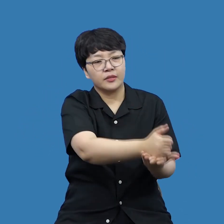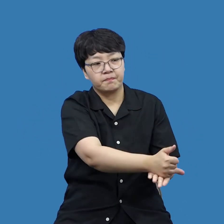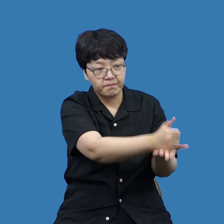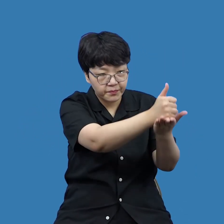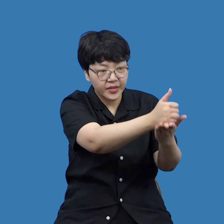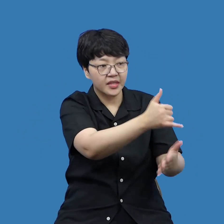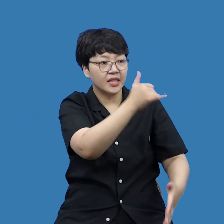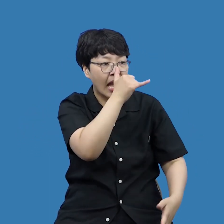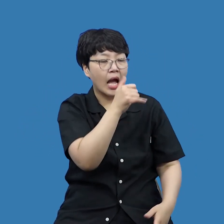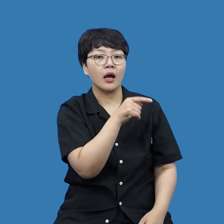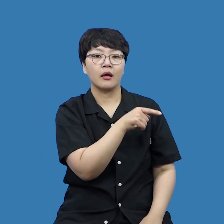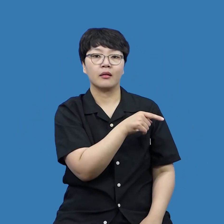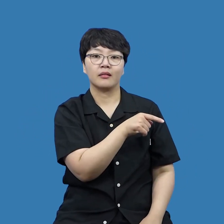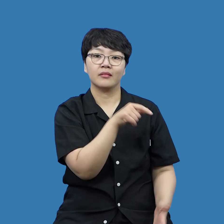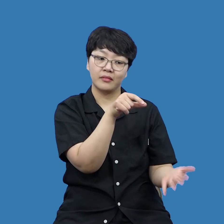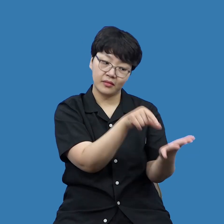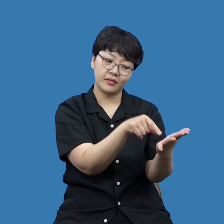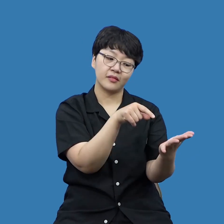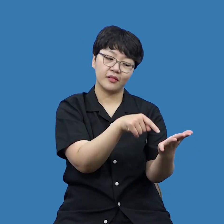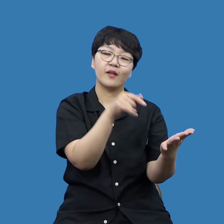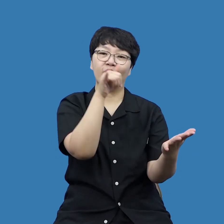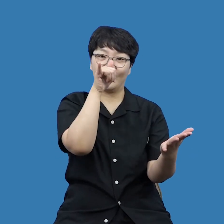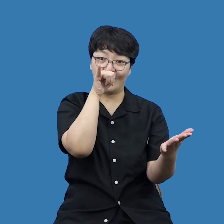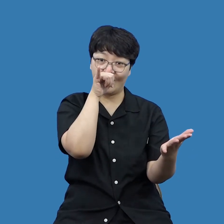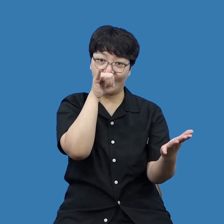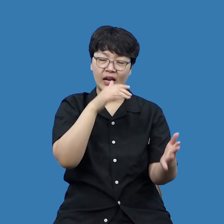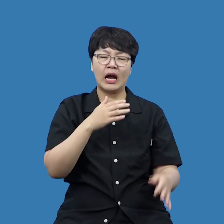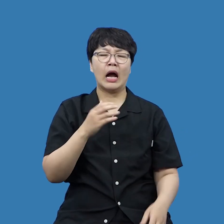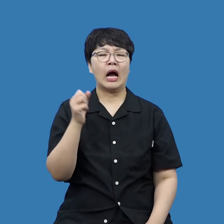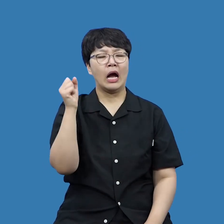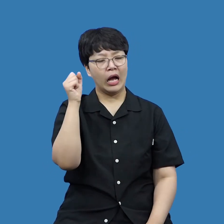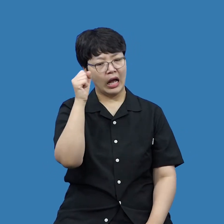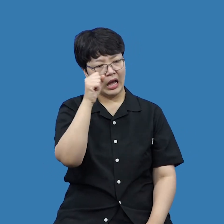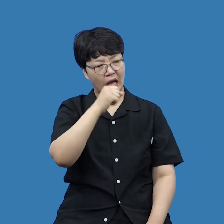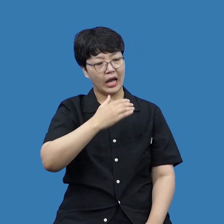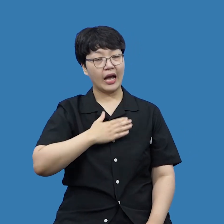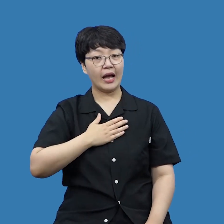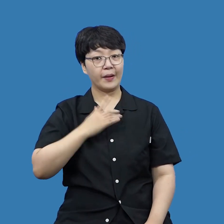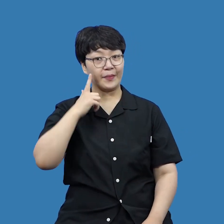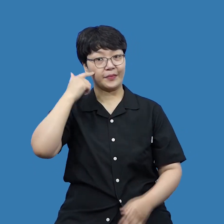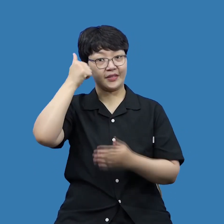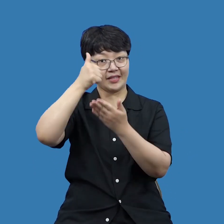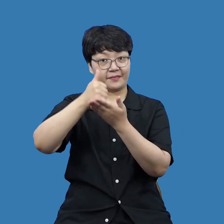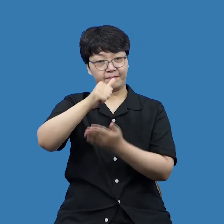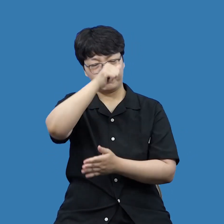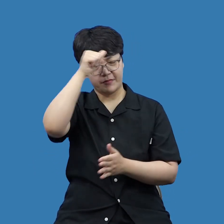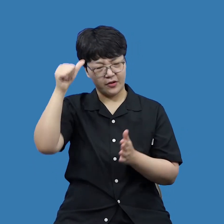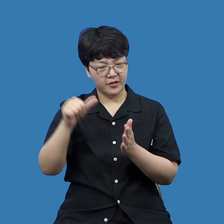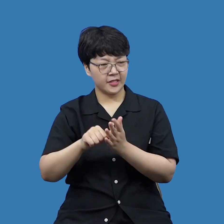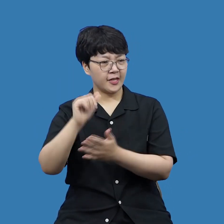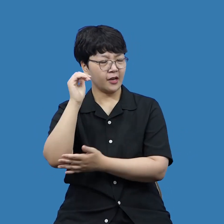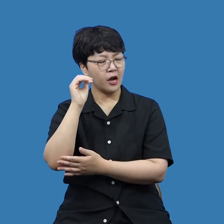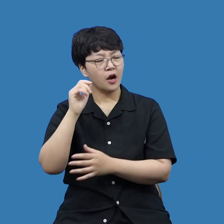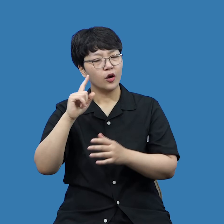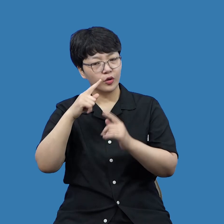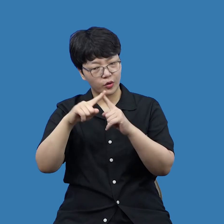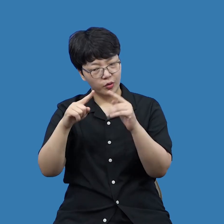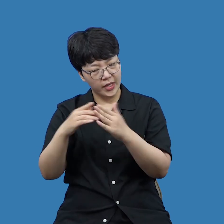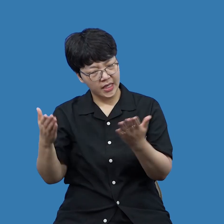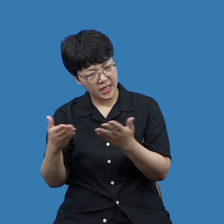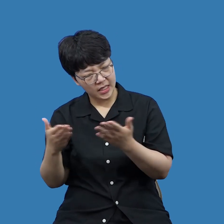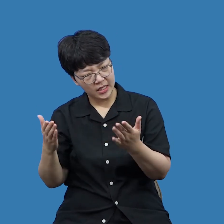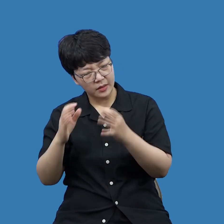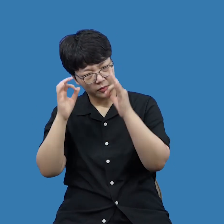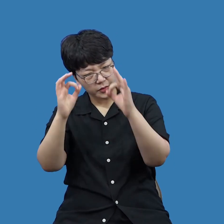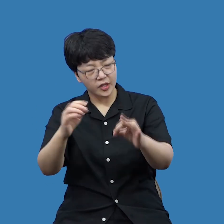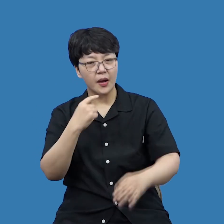이렇게 성경은 기록합니다. 저는 평생 목회를 하면서 말 많이 하는 사람들이 교회를 유익하게 하는